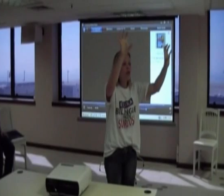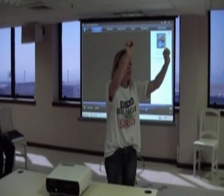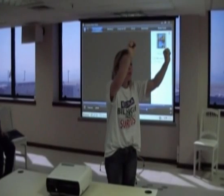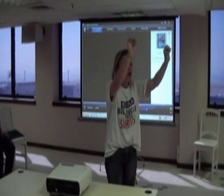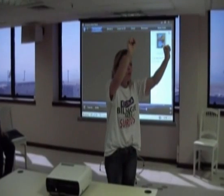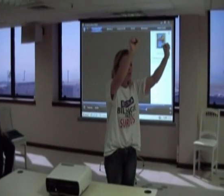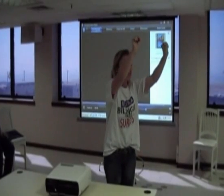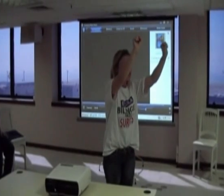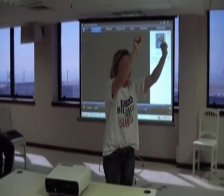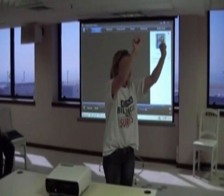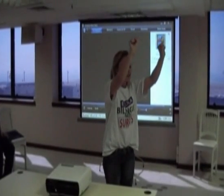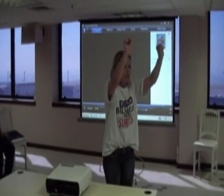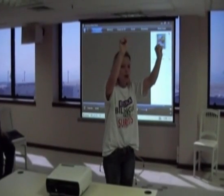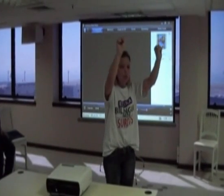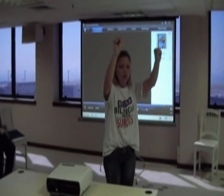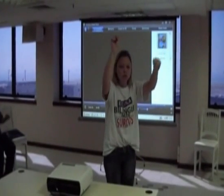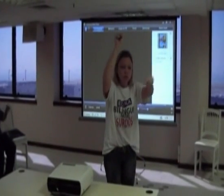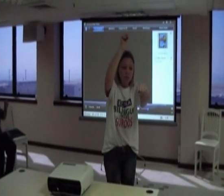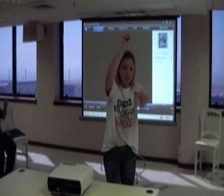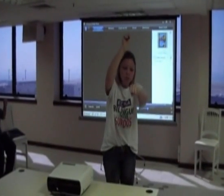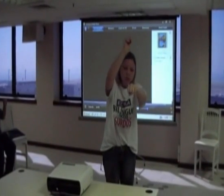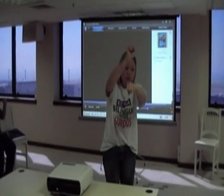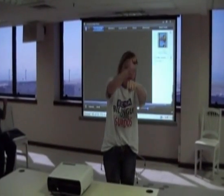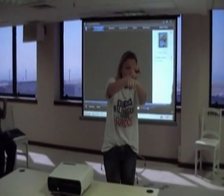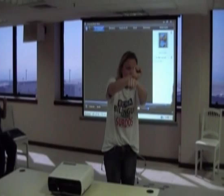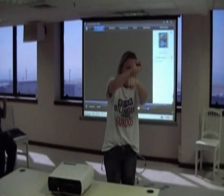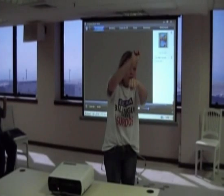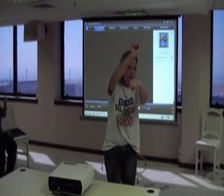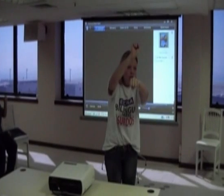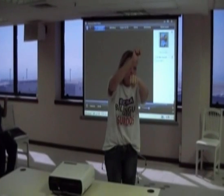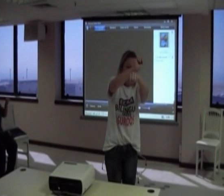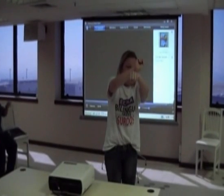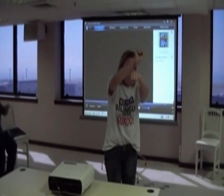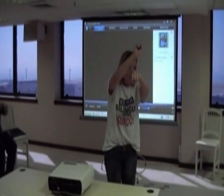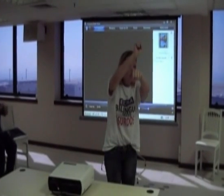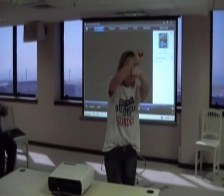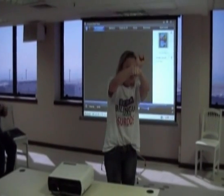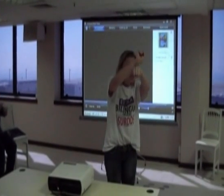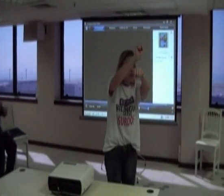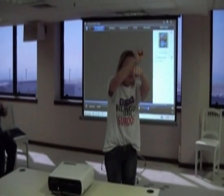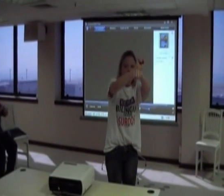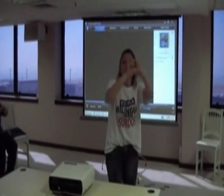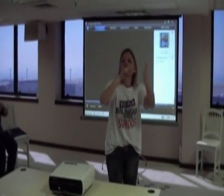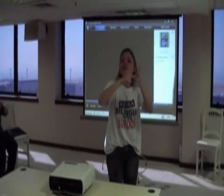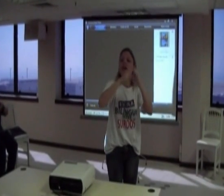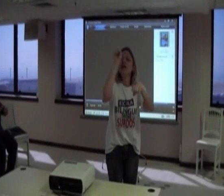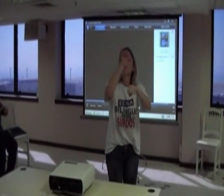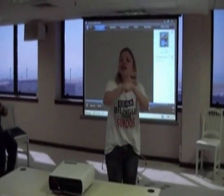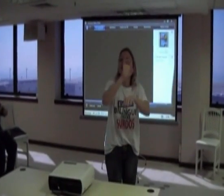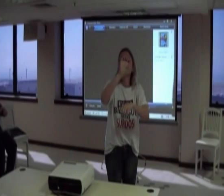pudessem copiar, é fechando a mão de vocês, como se fosse um soco, e batendo no dorso da mão, uma mão sobre a